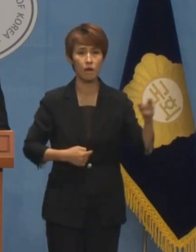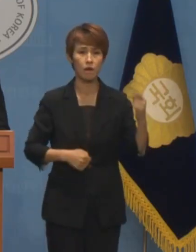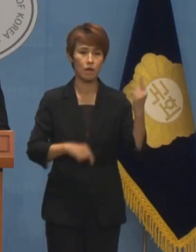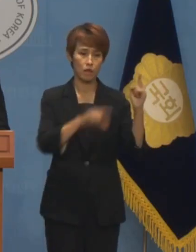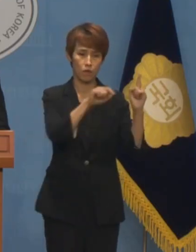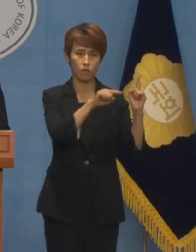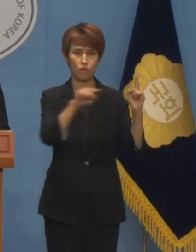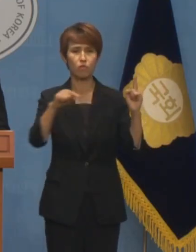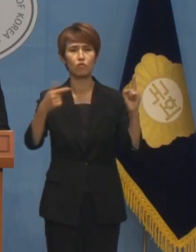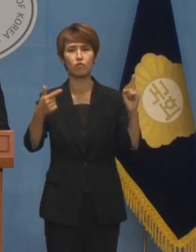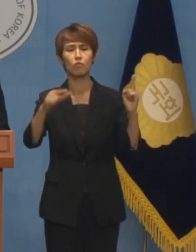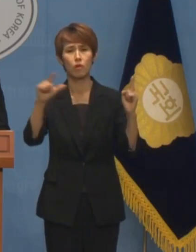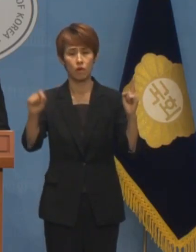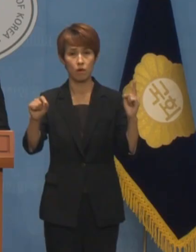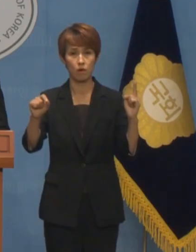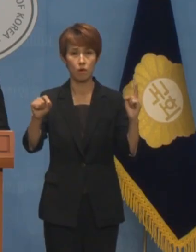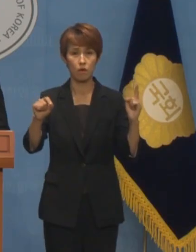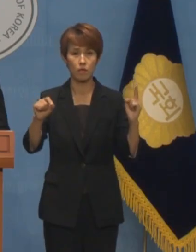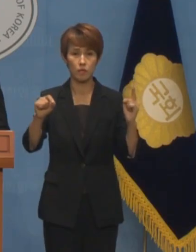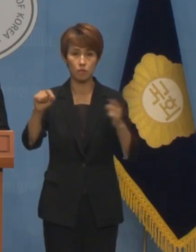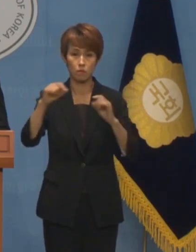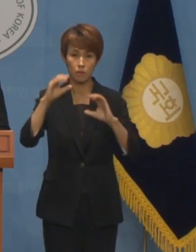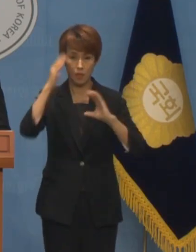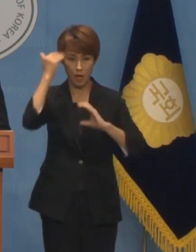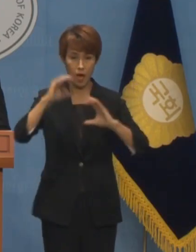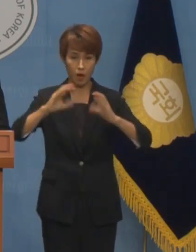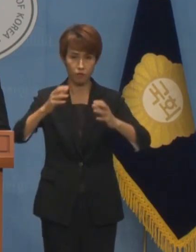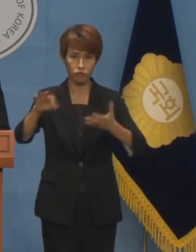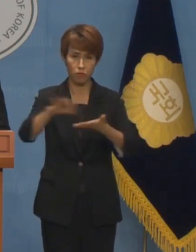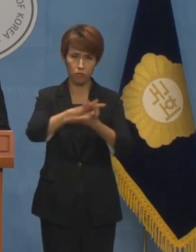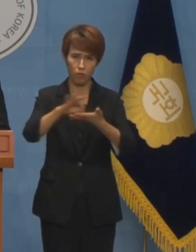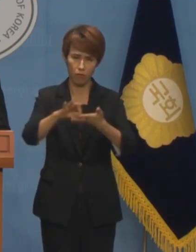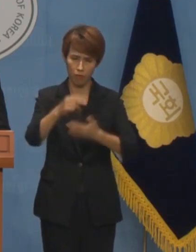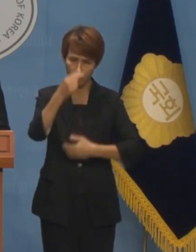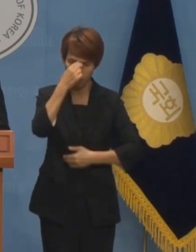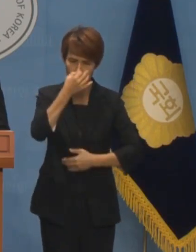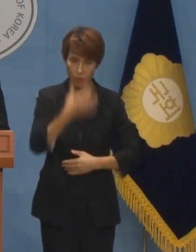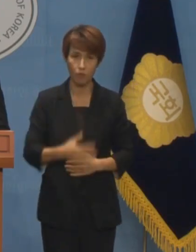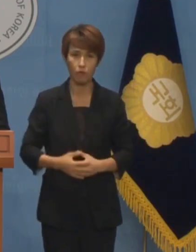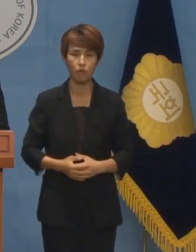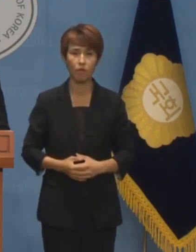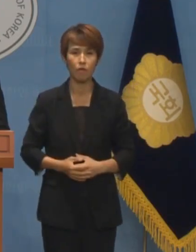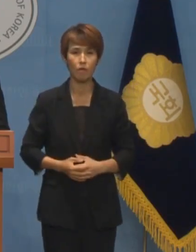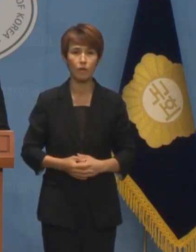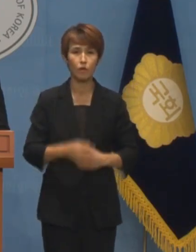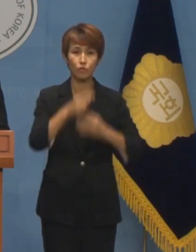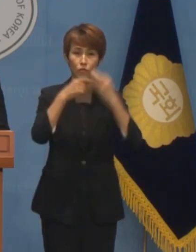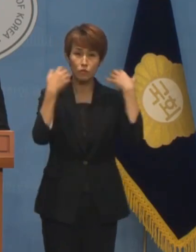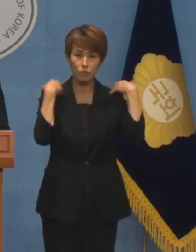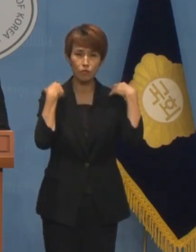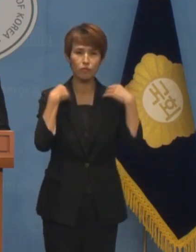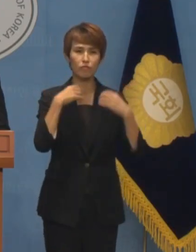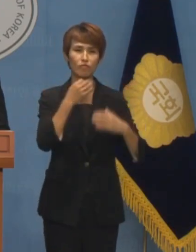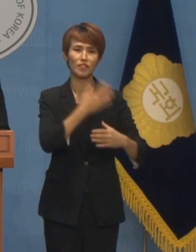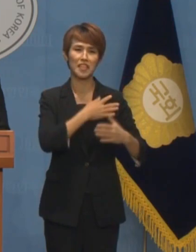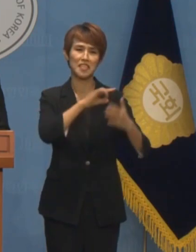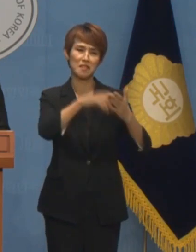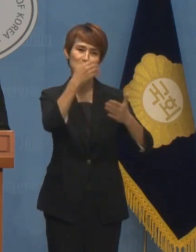나라 살림에 벌써 구멍이 났습니다. 그런데도 윤석열 정부는 부자 감세에 올인하고 있으니